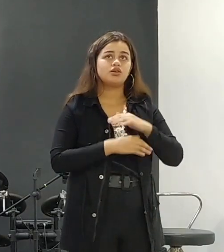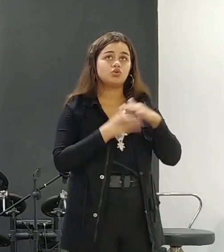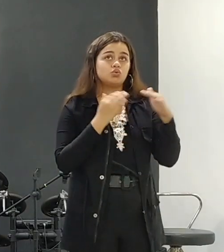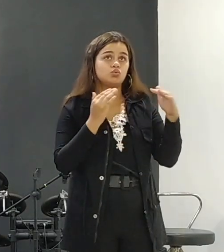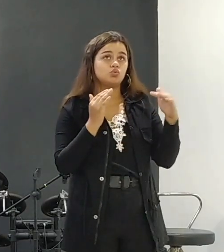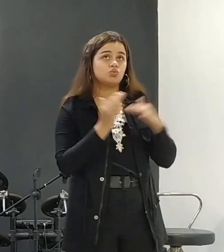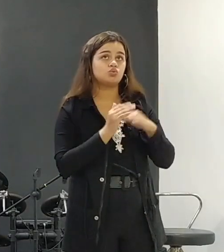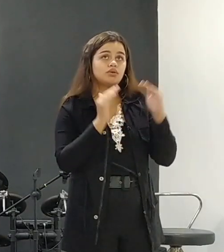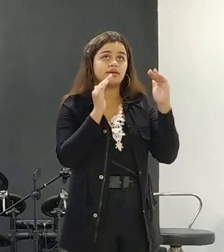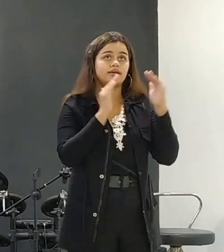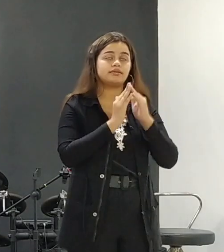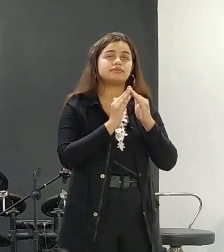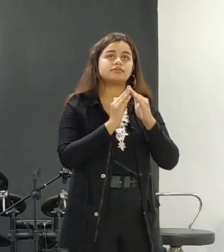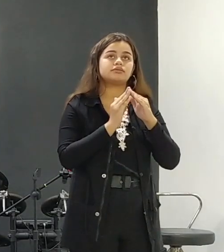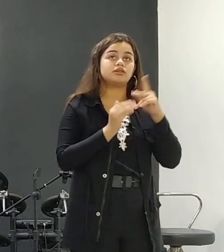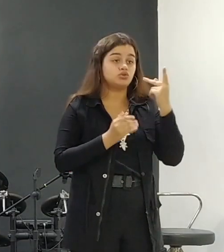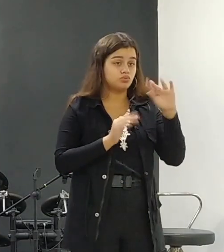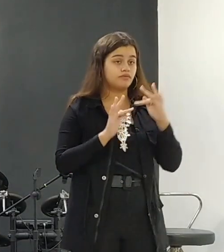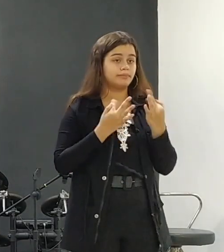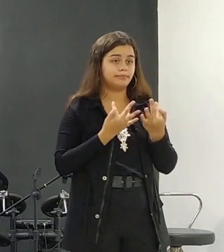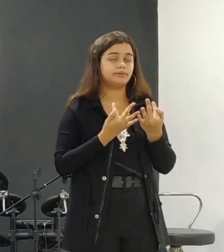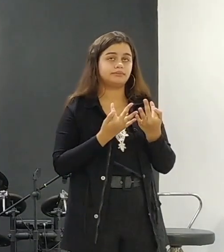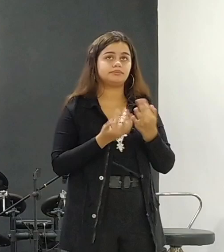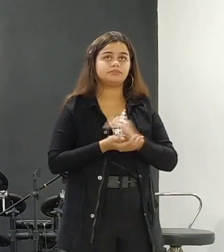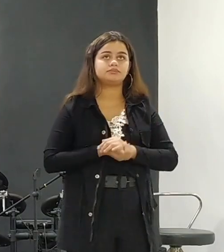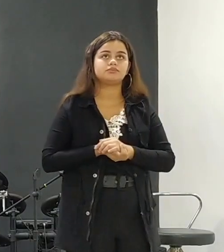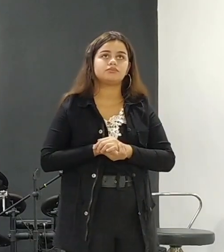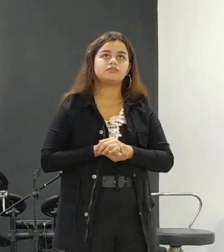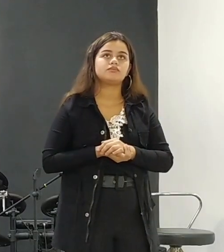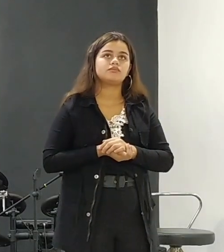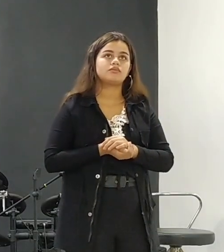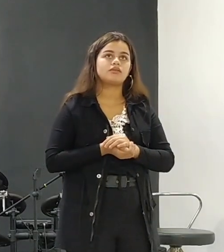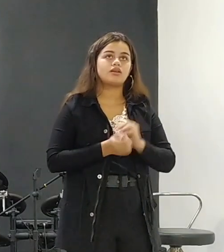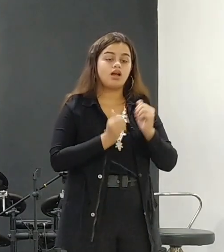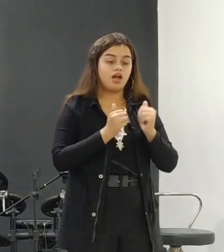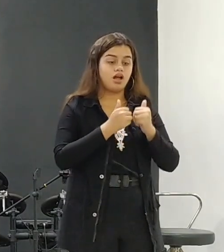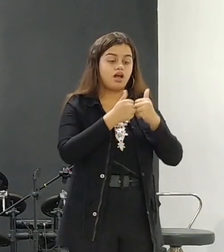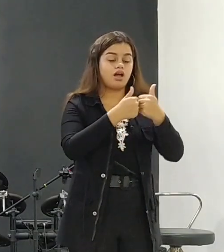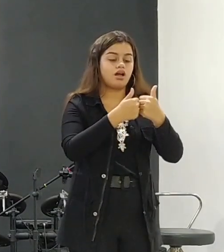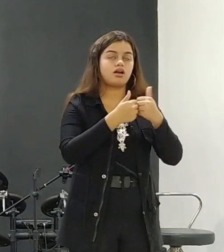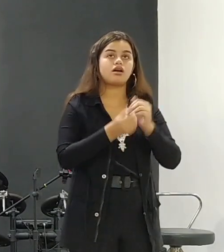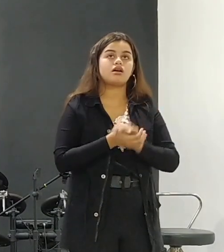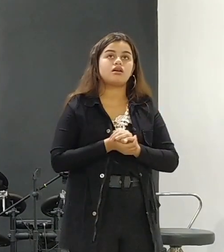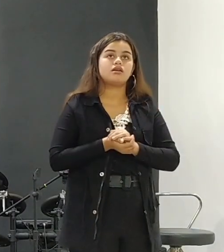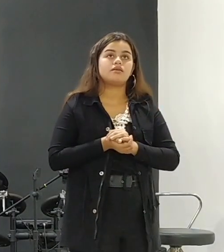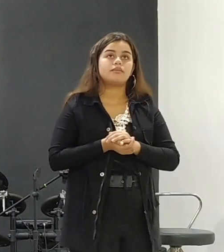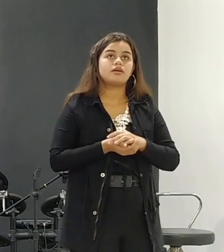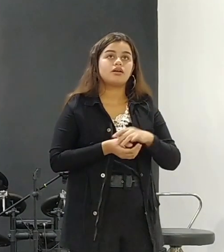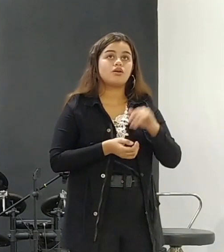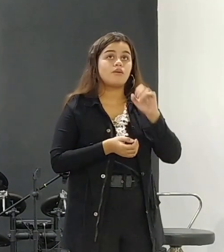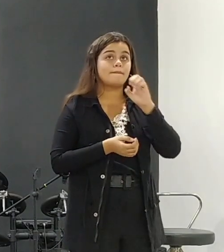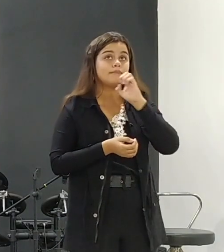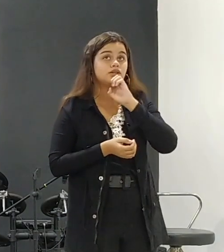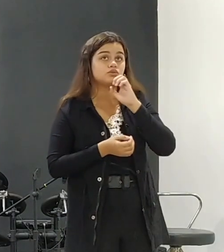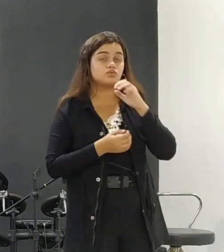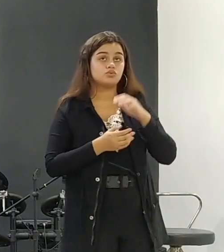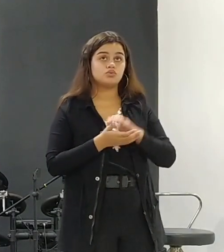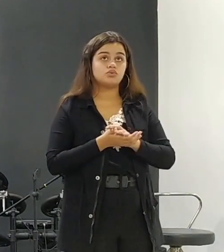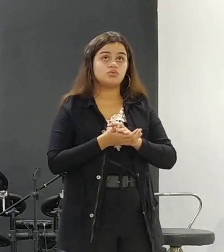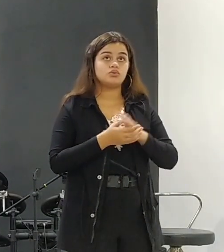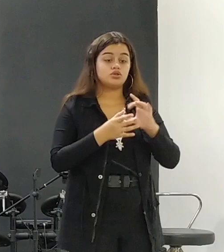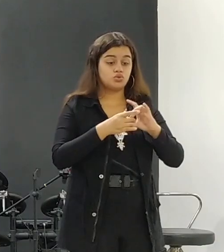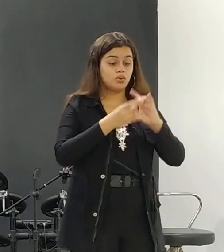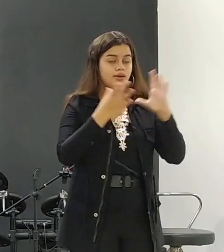sua casa, a sua família. Amém? Olha bem, a arca ficou lá porque Obed-edom se prontificou a ser